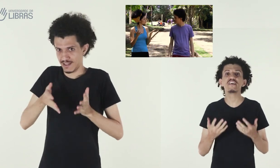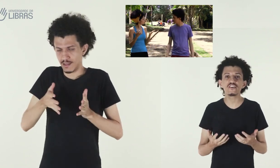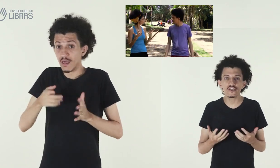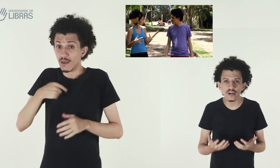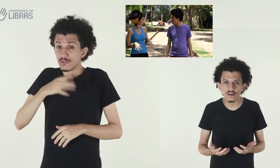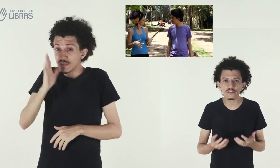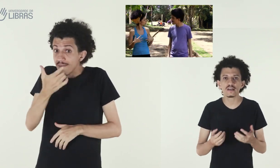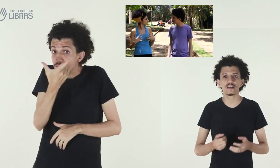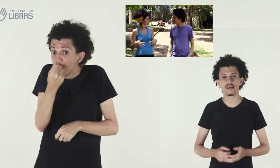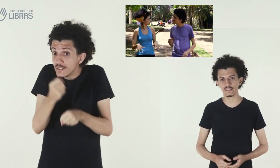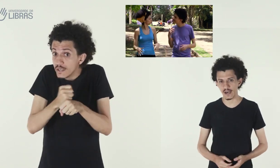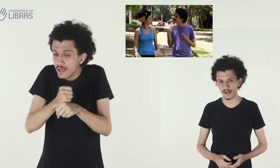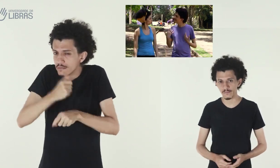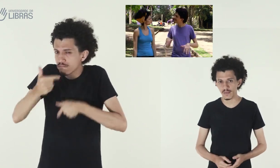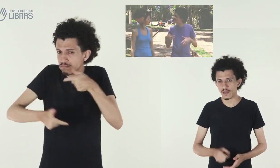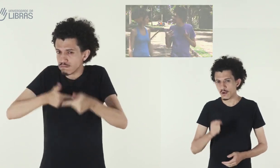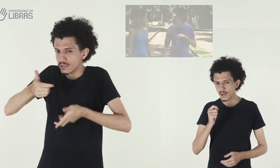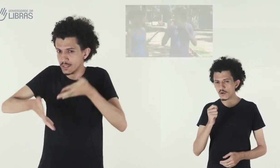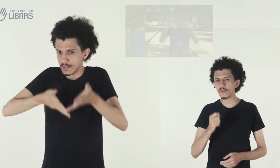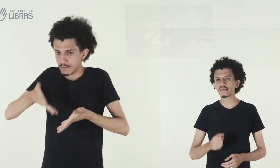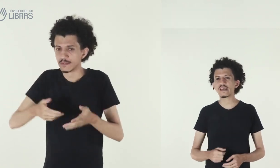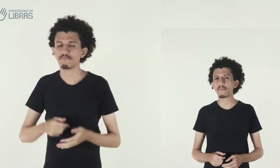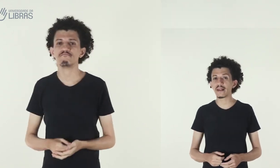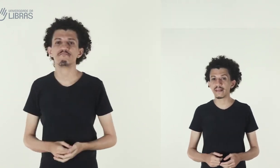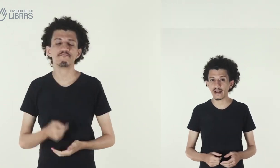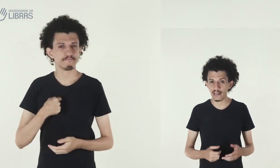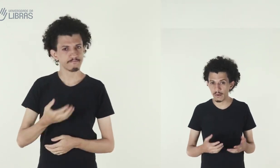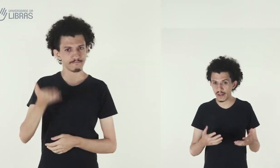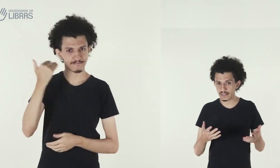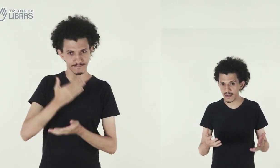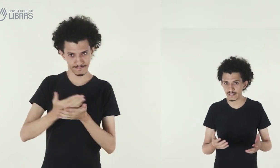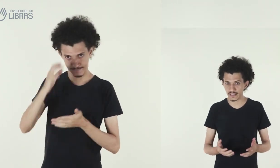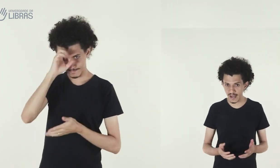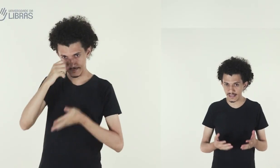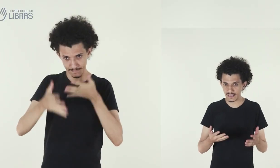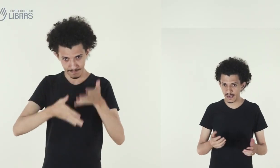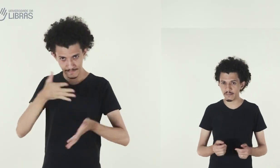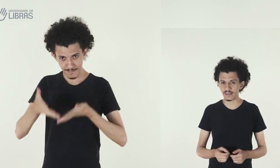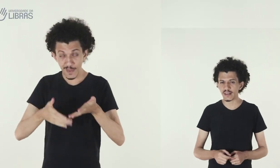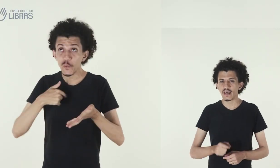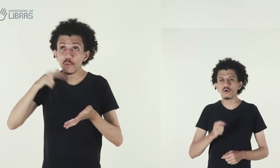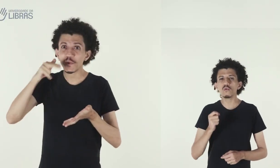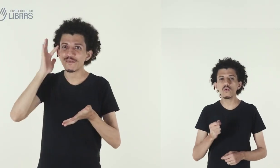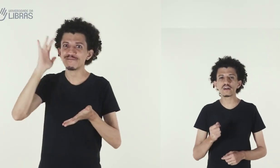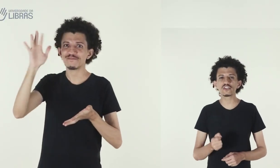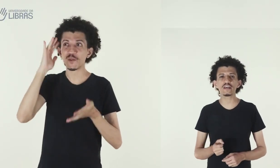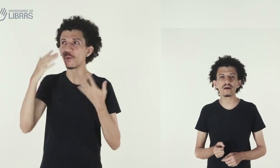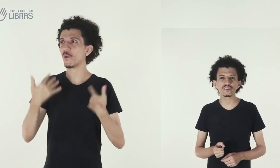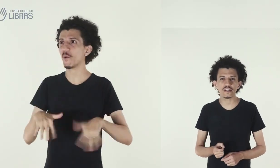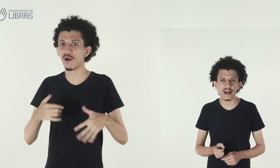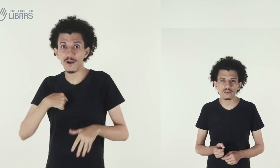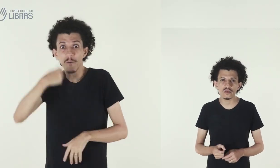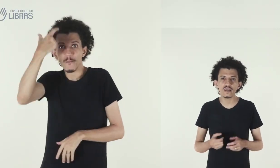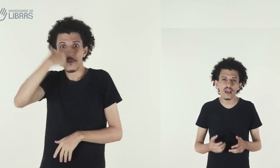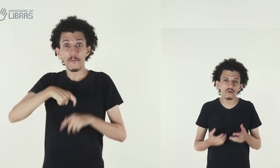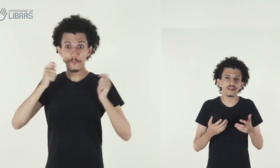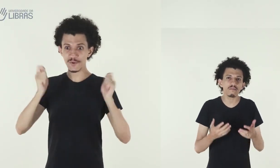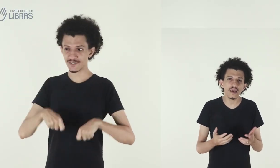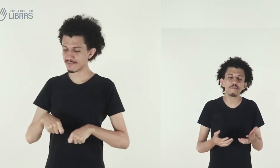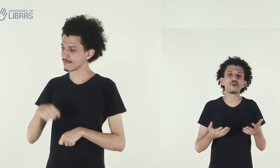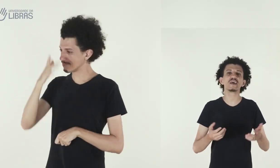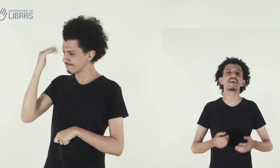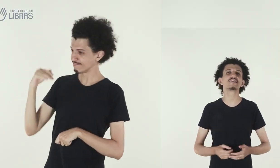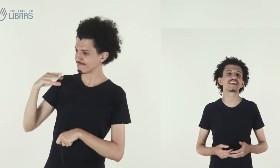mais de 20 anos nessa área. Quando eu comecei a aprender a língua brasileira de sinais, a Libras, eu nunca tinha imaginado que